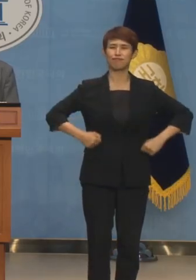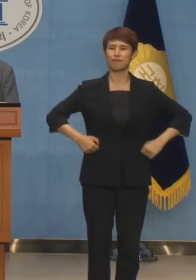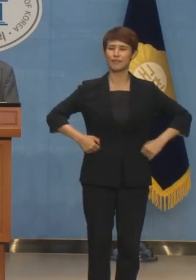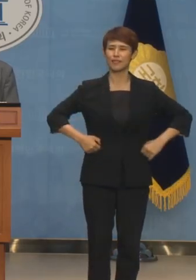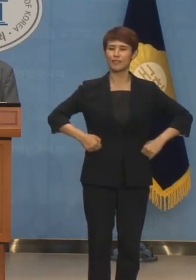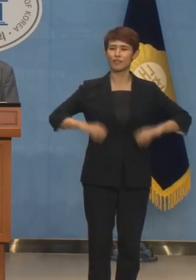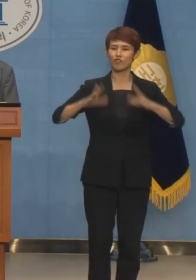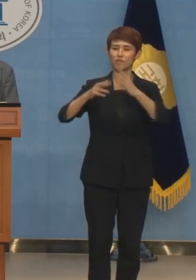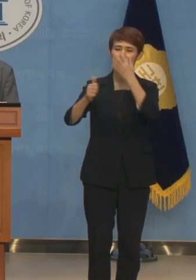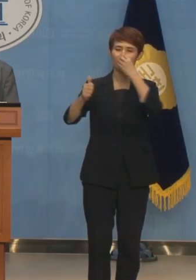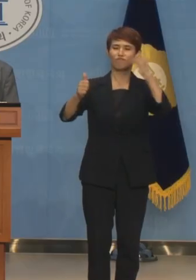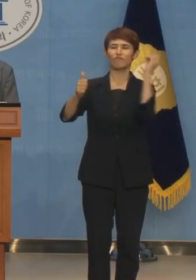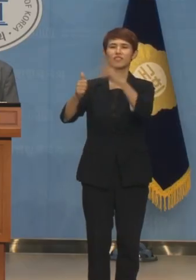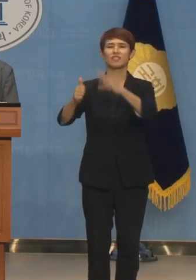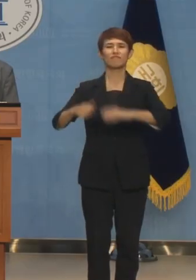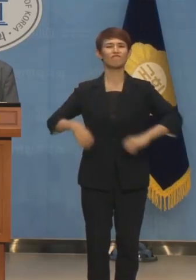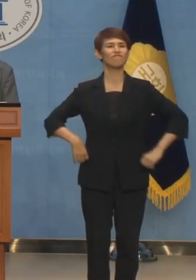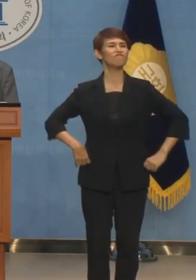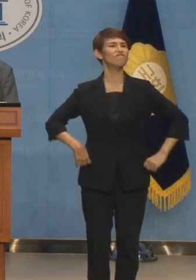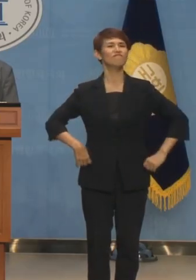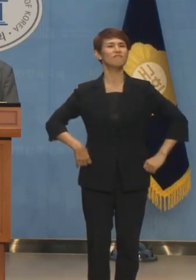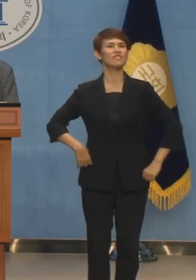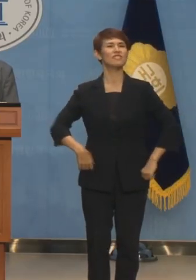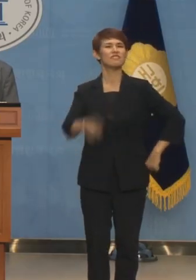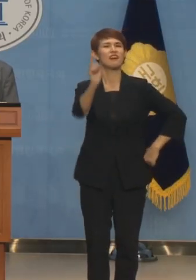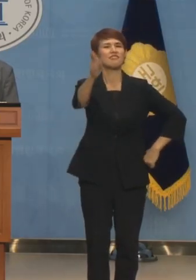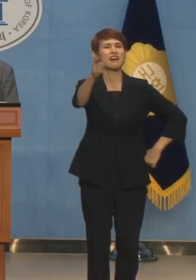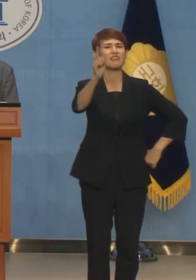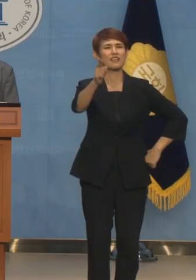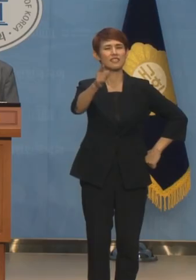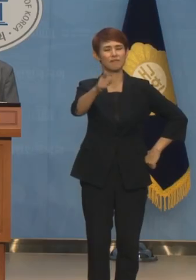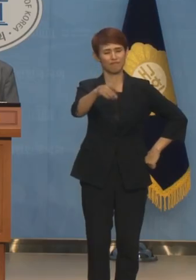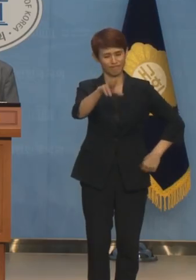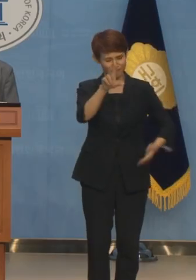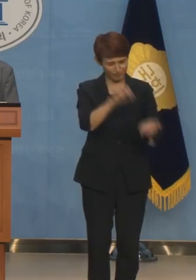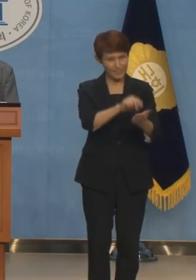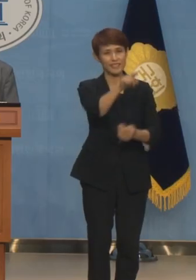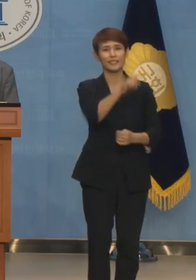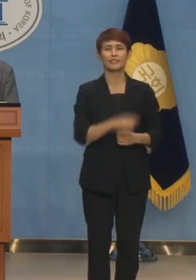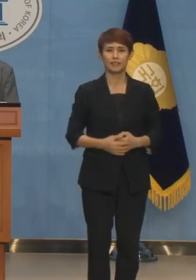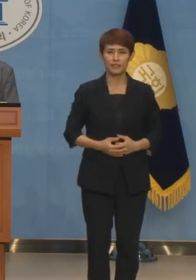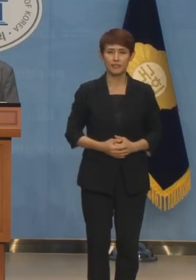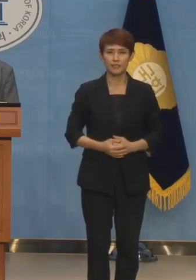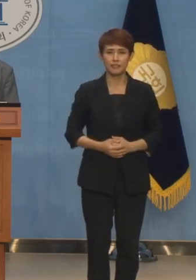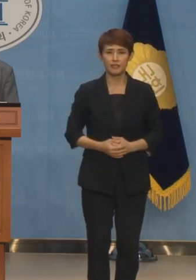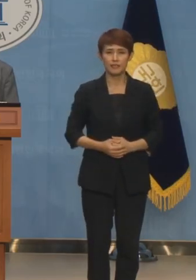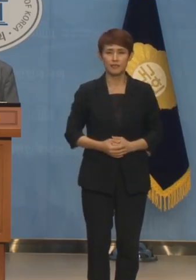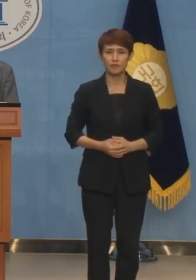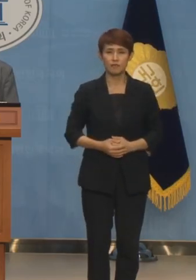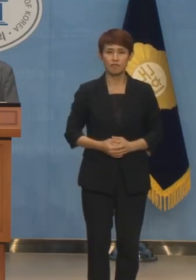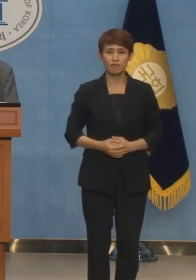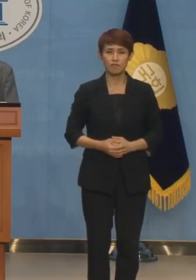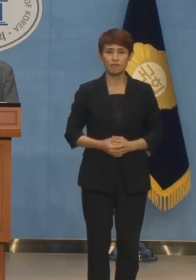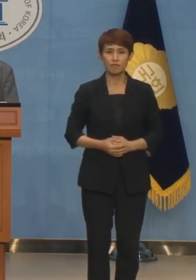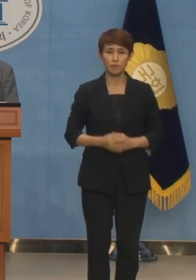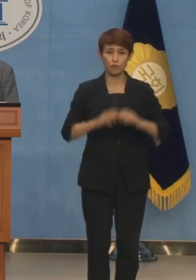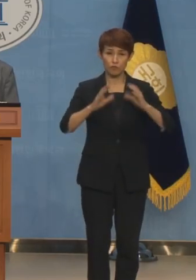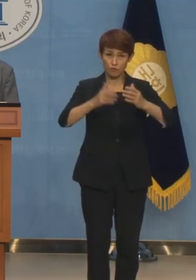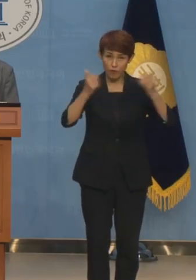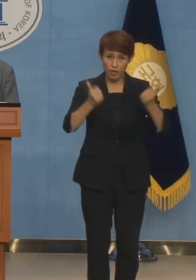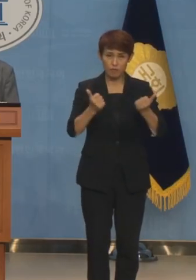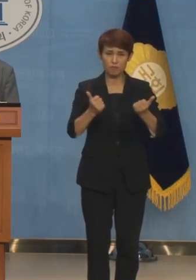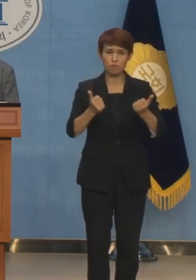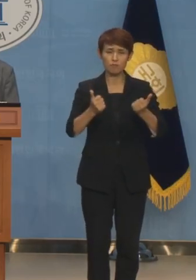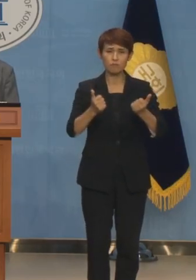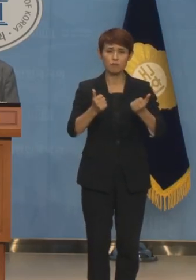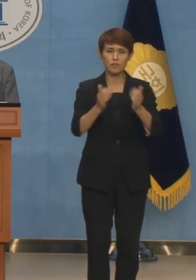채 고개 들어 싸움질하는 고질병이 도졌습니다. 이러는 국회는